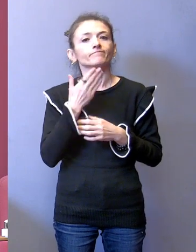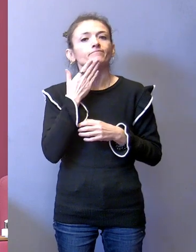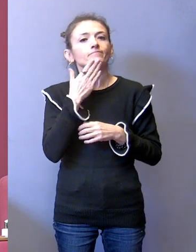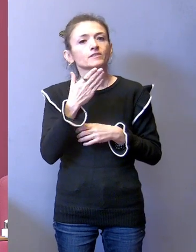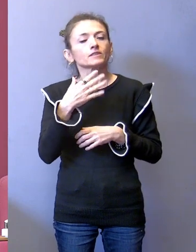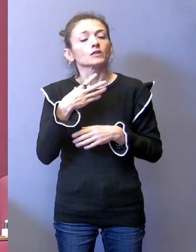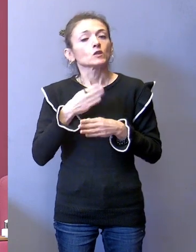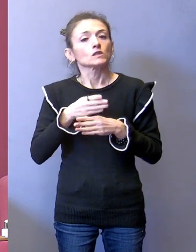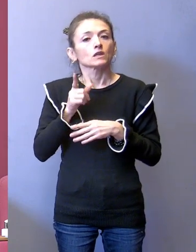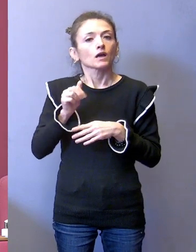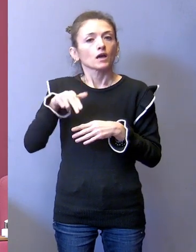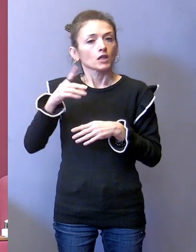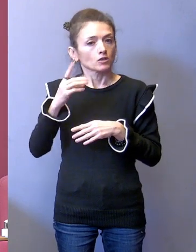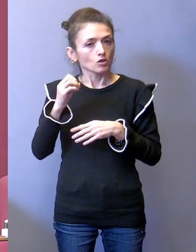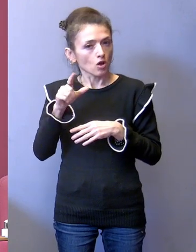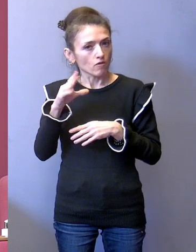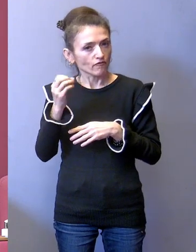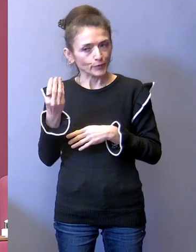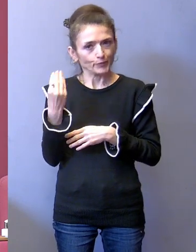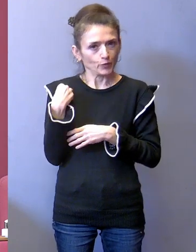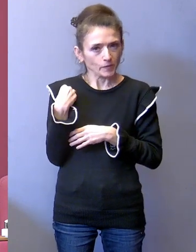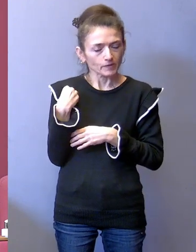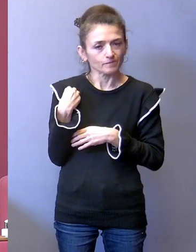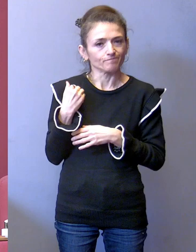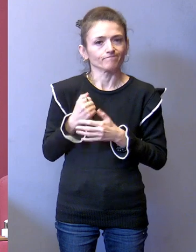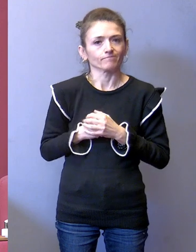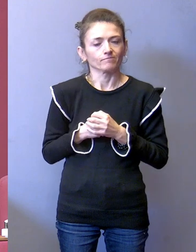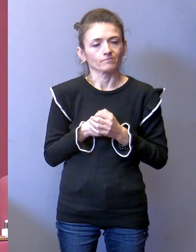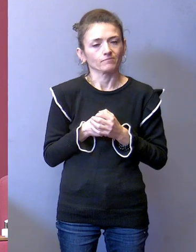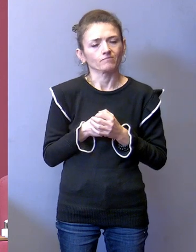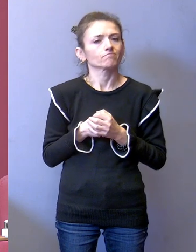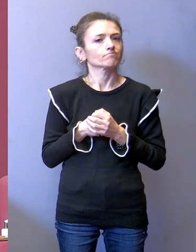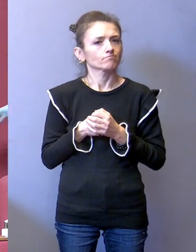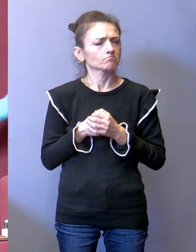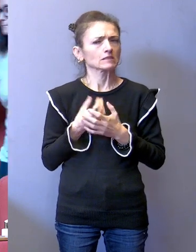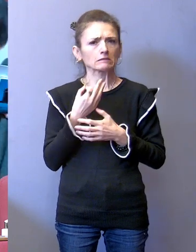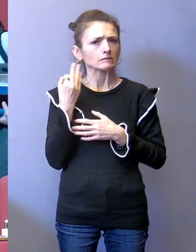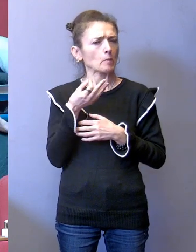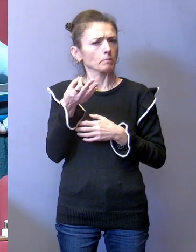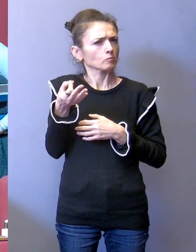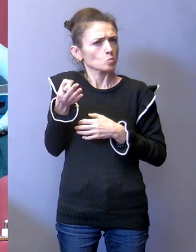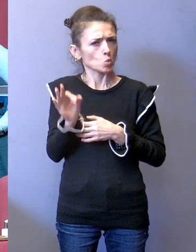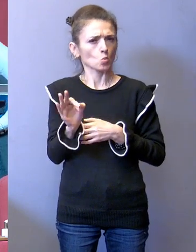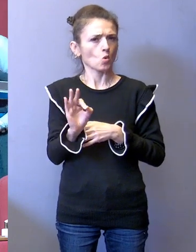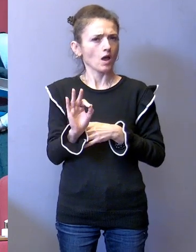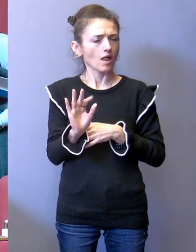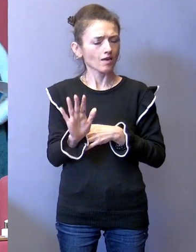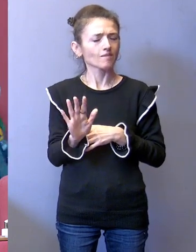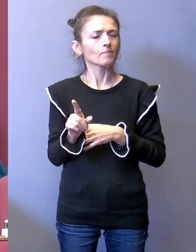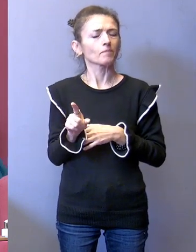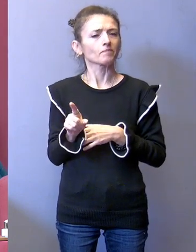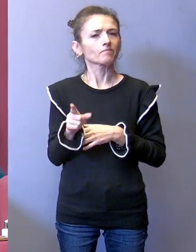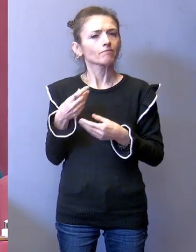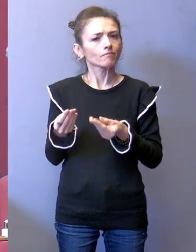consigliere Gandolfo per questa sua interrogazione Puntuale come sempre e ci consente di